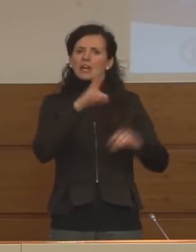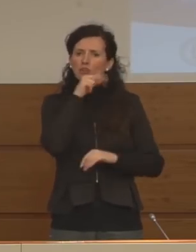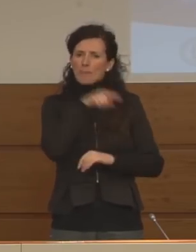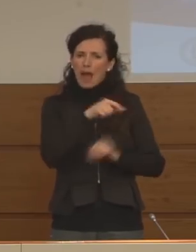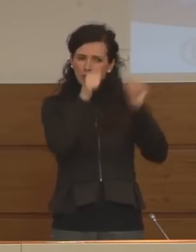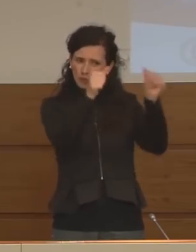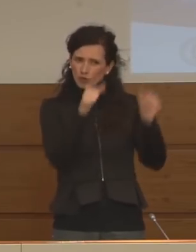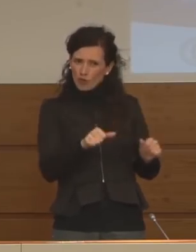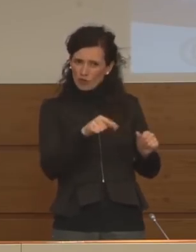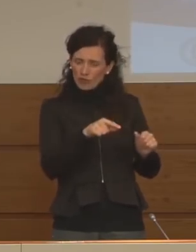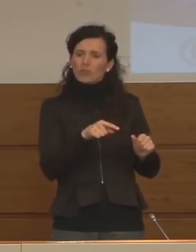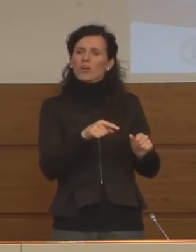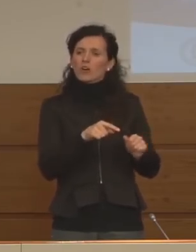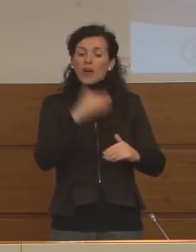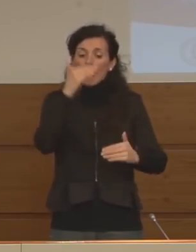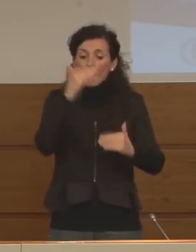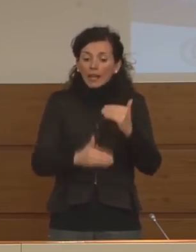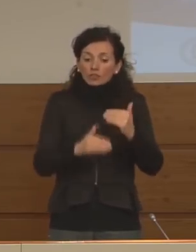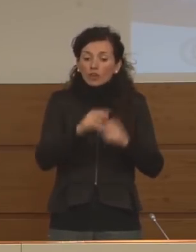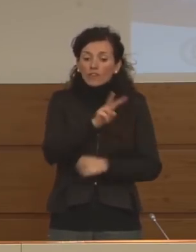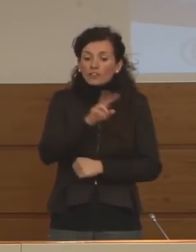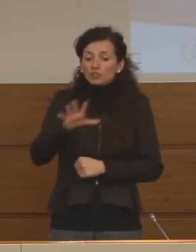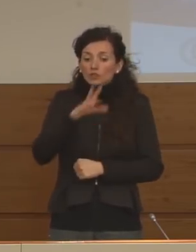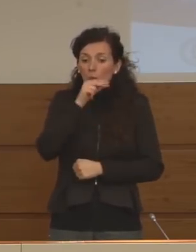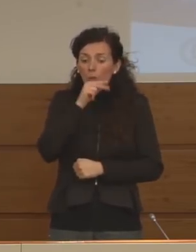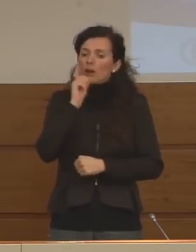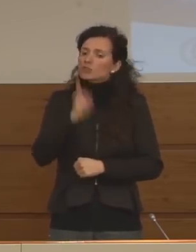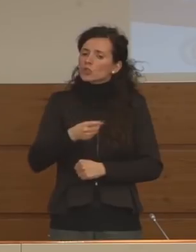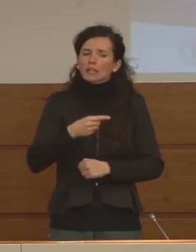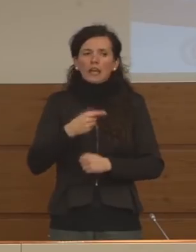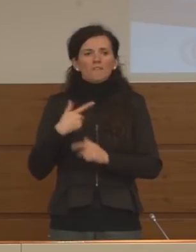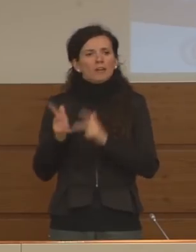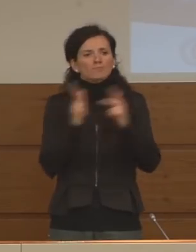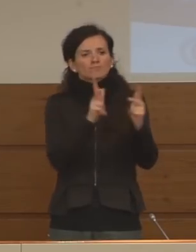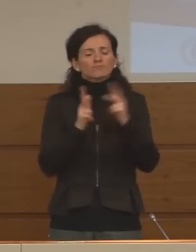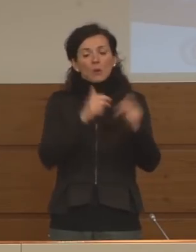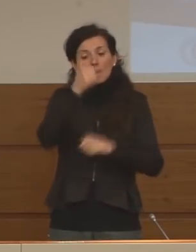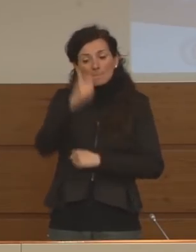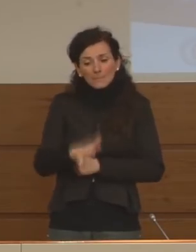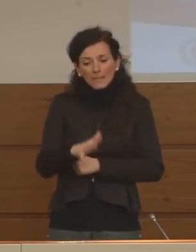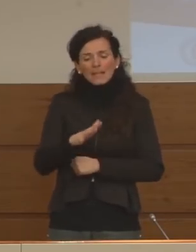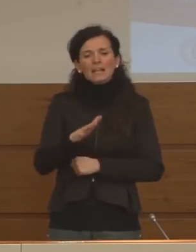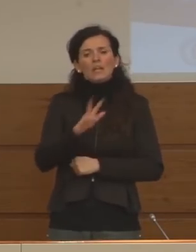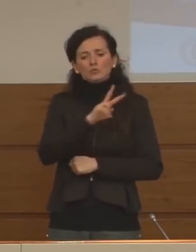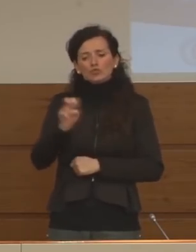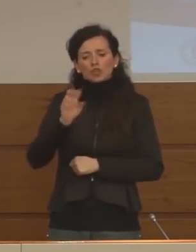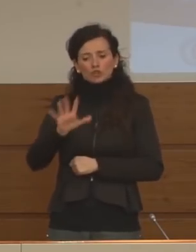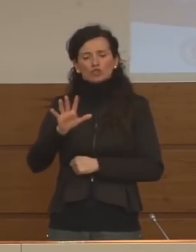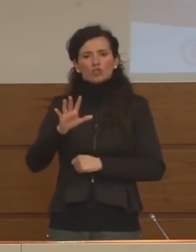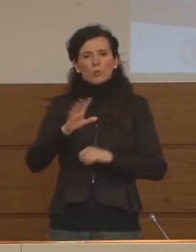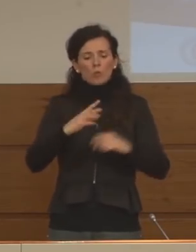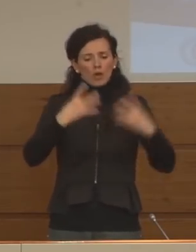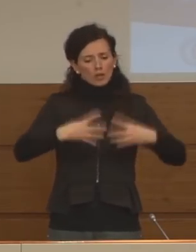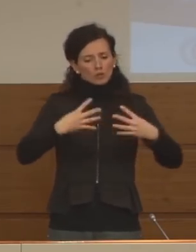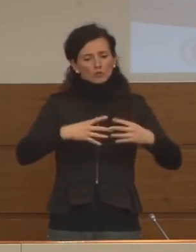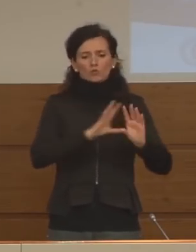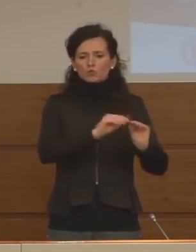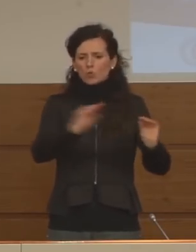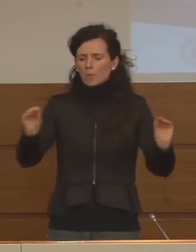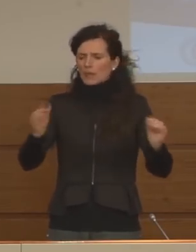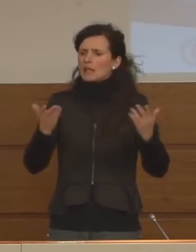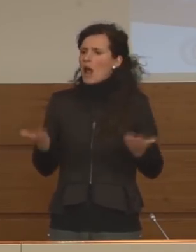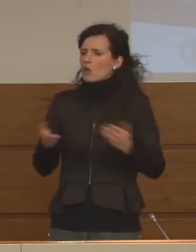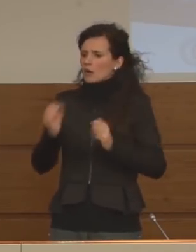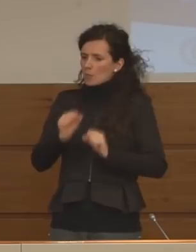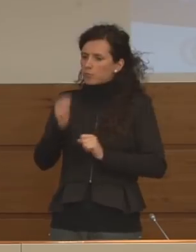prevedeva che entro il 25 marzo fossero consegnati 1.205 apparecchi adesso lei ci spiega per favore se questi di cui